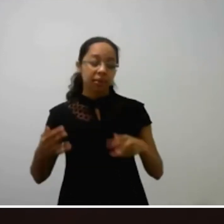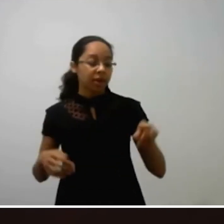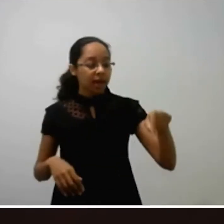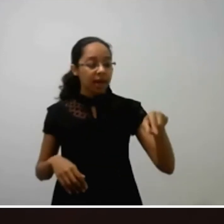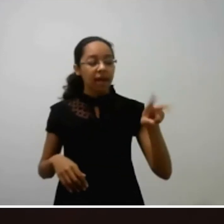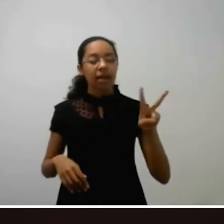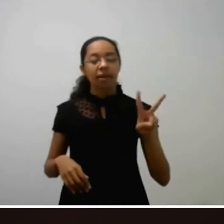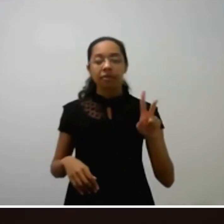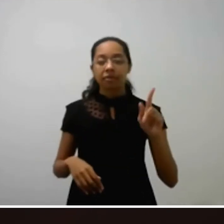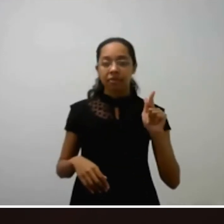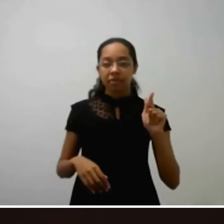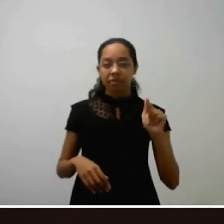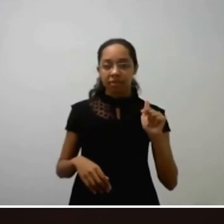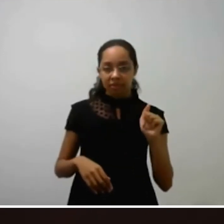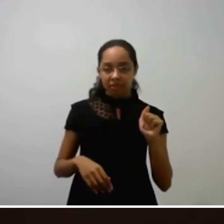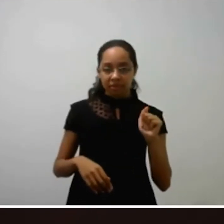seguidores.